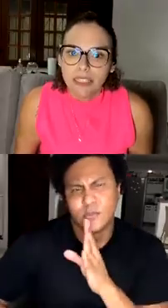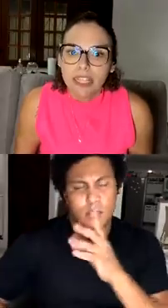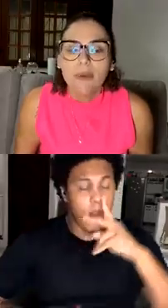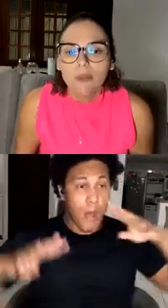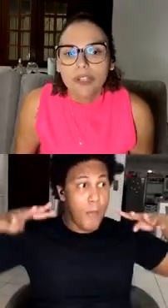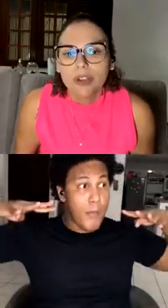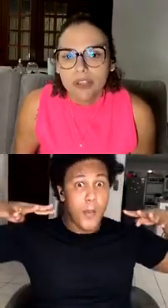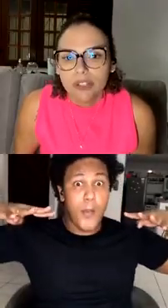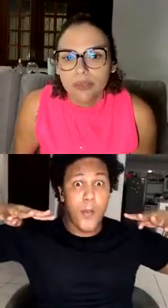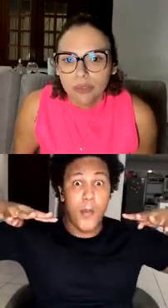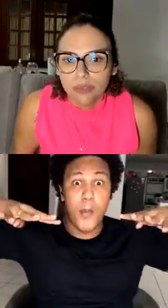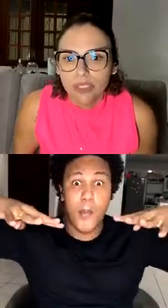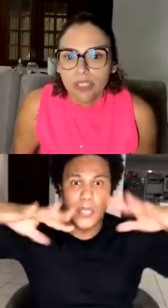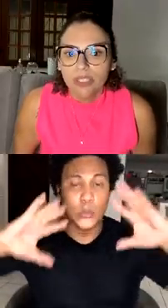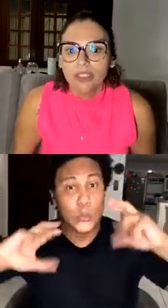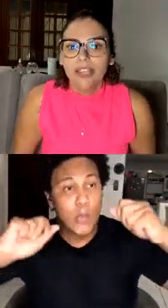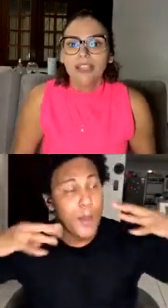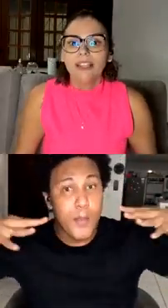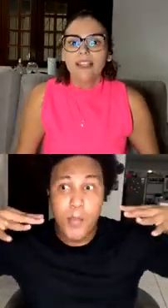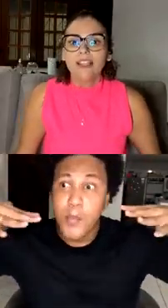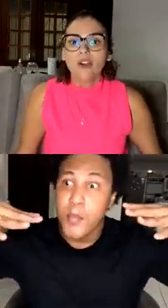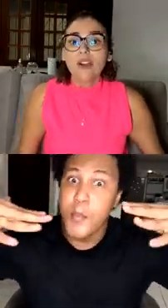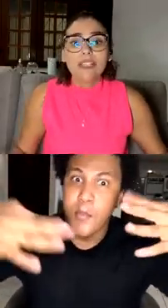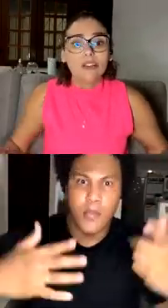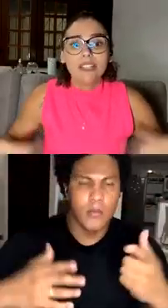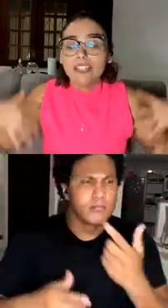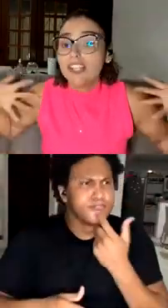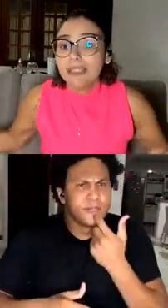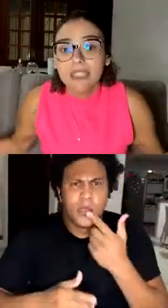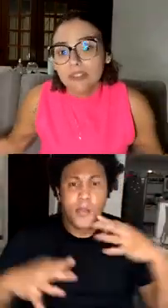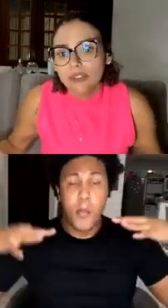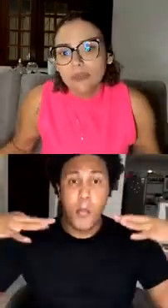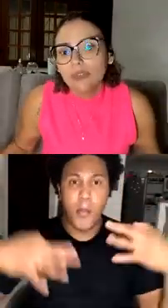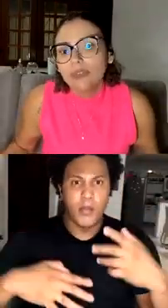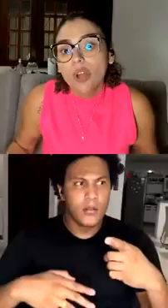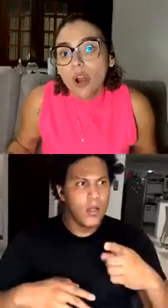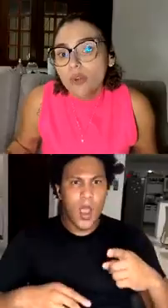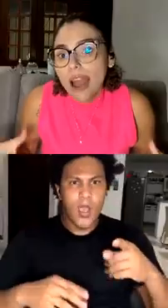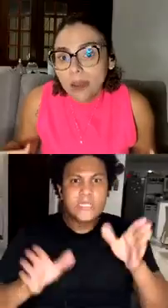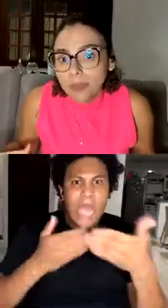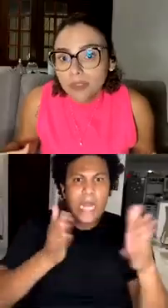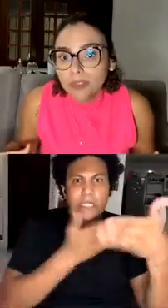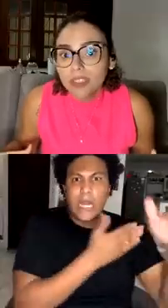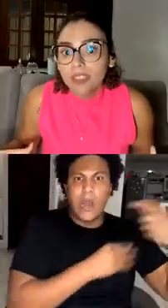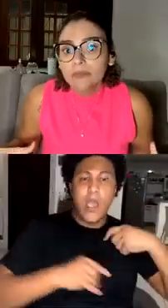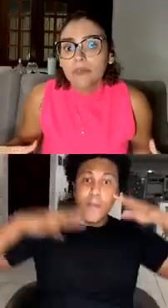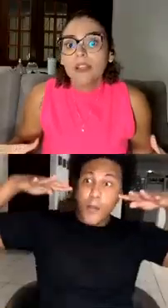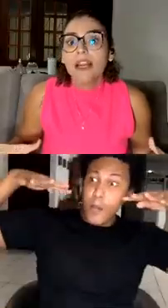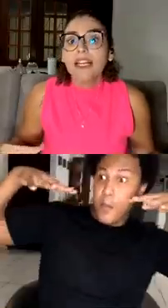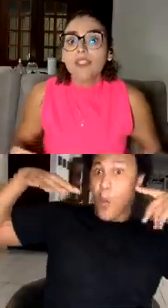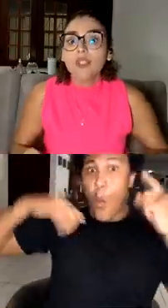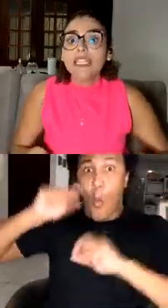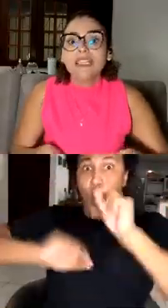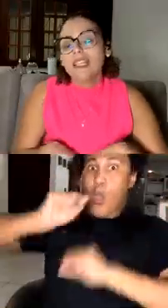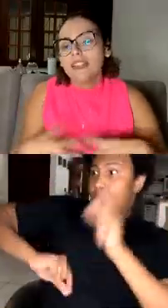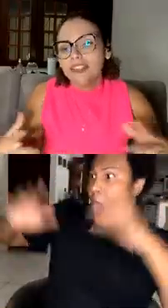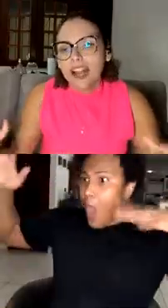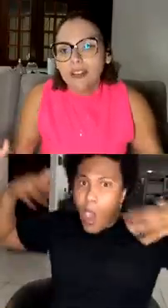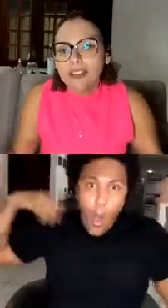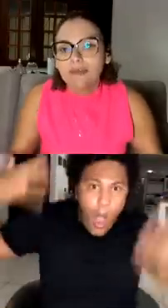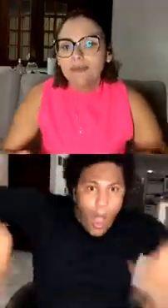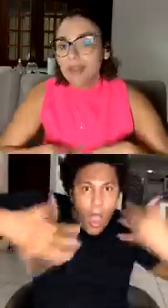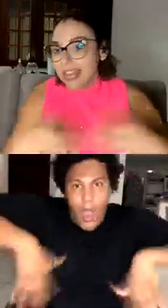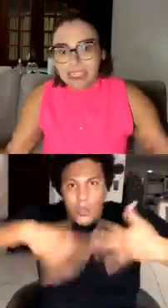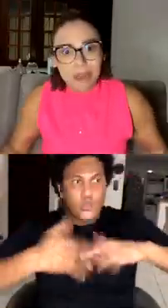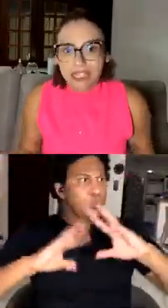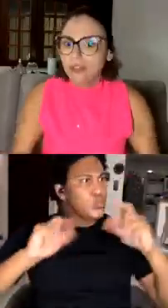acontece. Vocês sabem como é a escola de surdos. Né? Que qualquer coisa que acontece chama a atenção de todo mundo logo, rápido. Todas as salas de